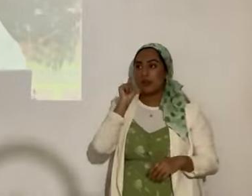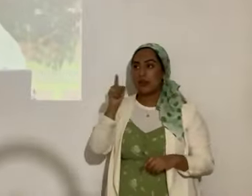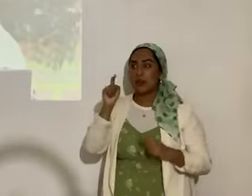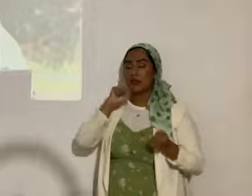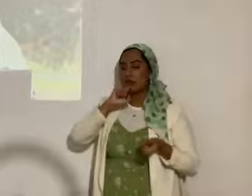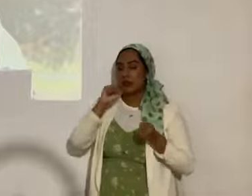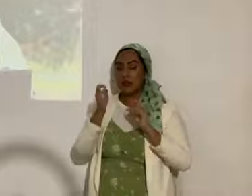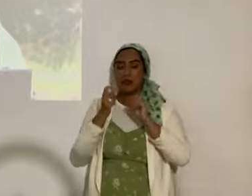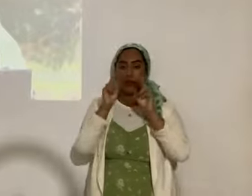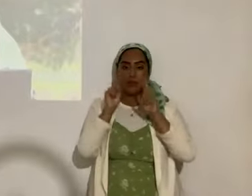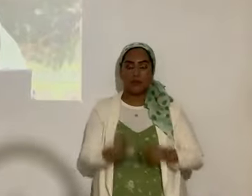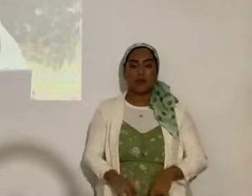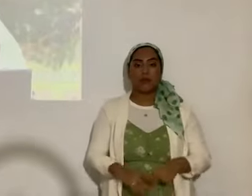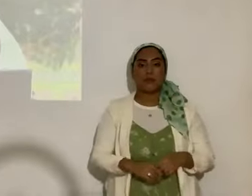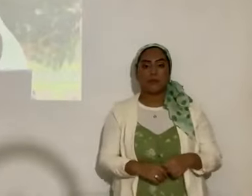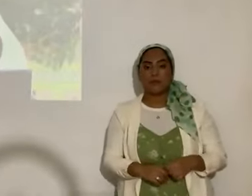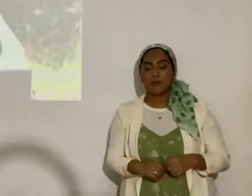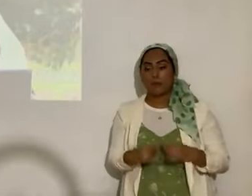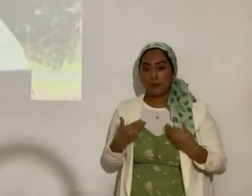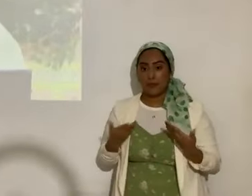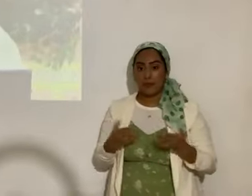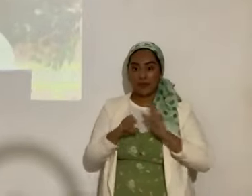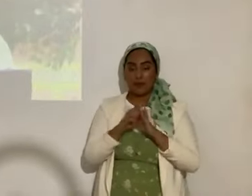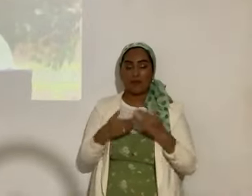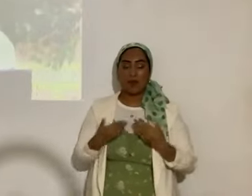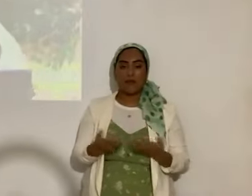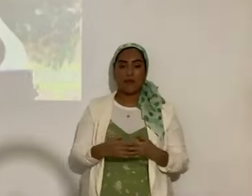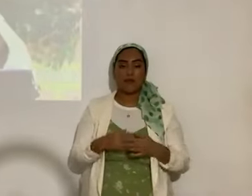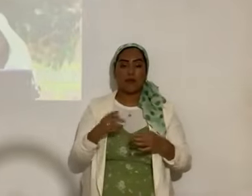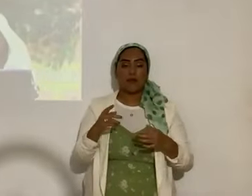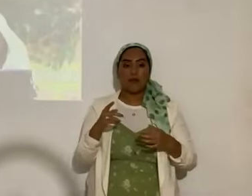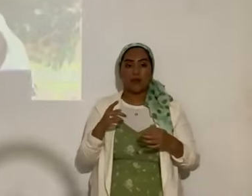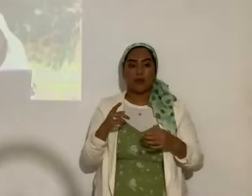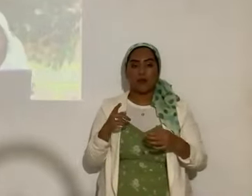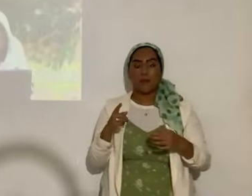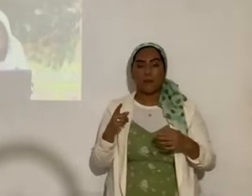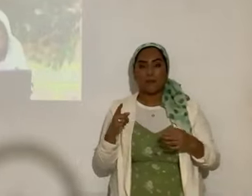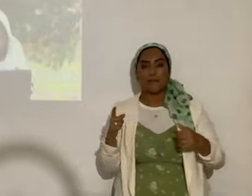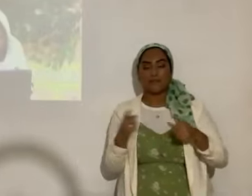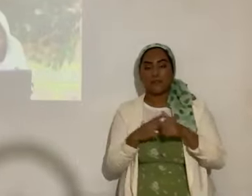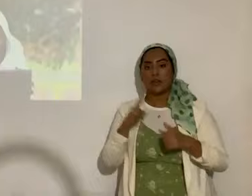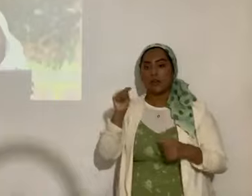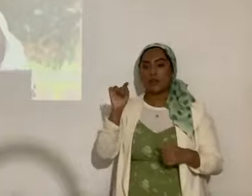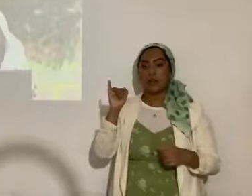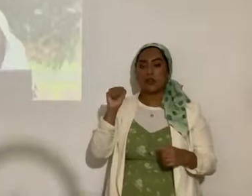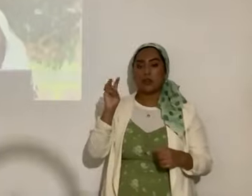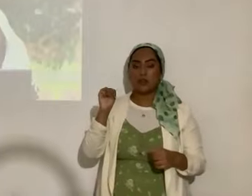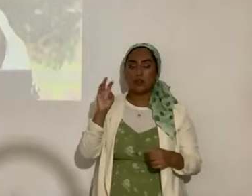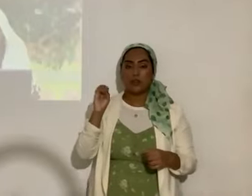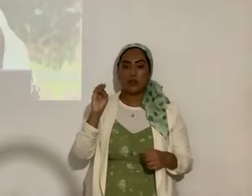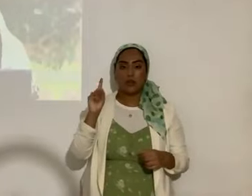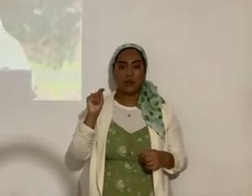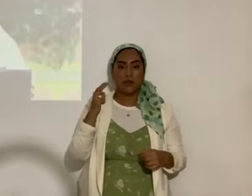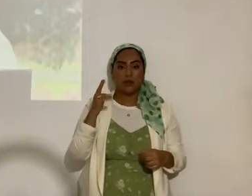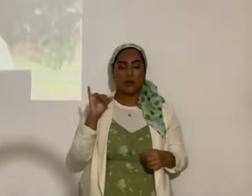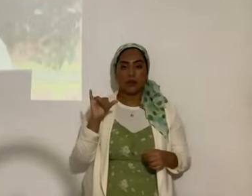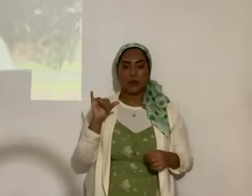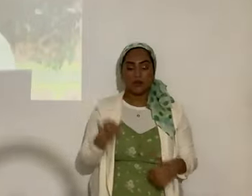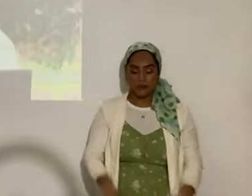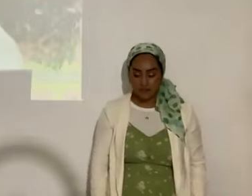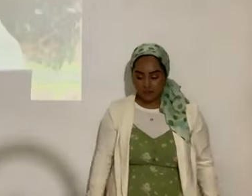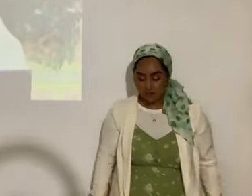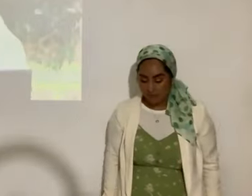a la persona y aquí ejemplo tenemos vamos a salir a la primera primera perdón de Timoteo vamos a la